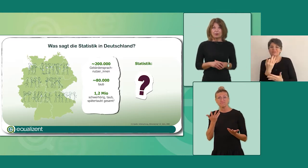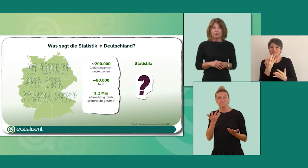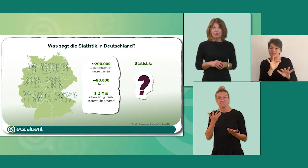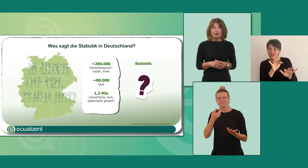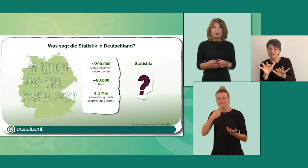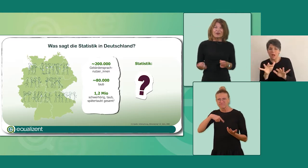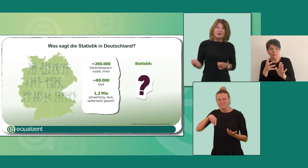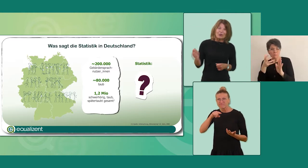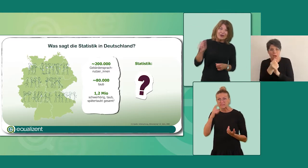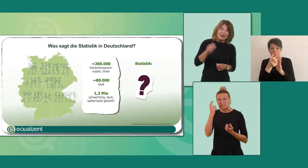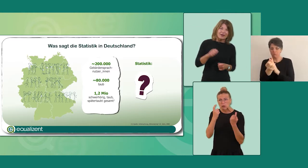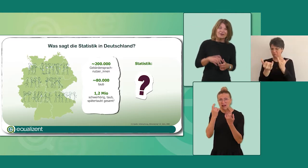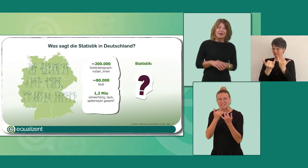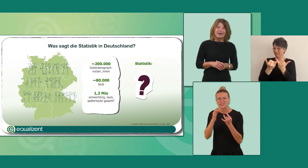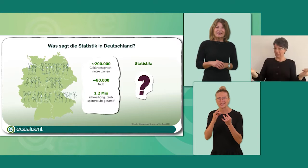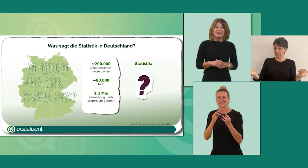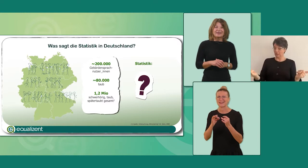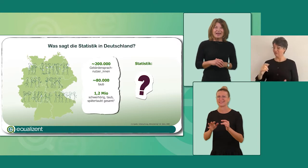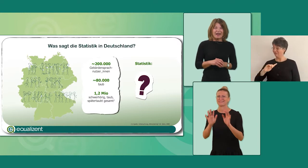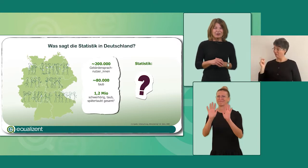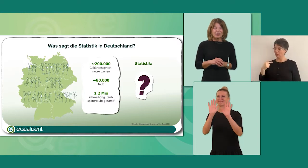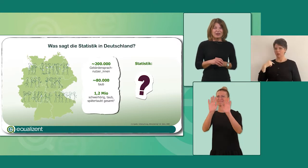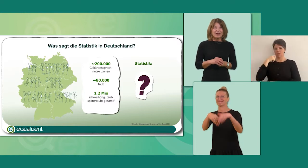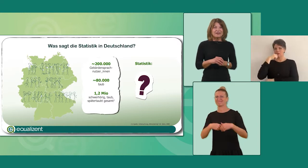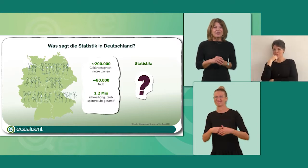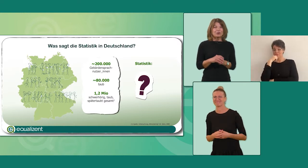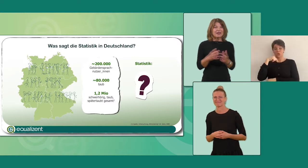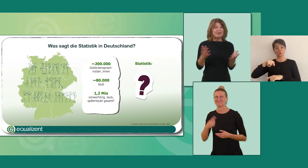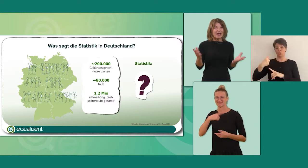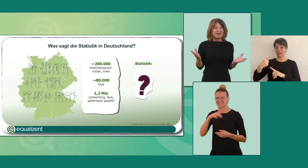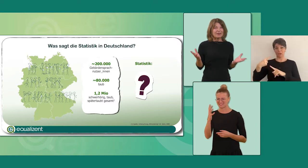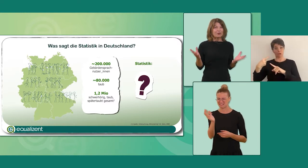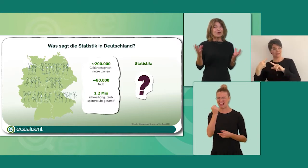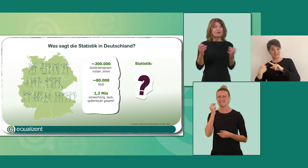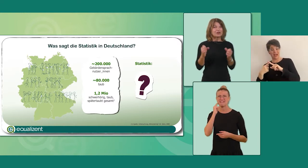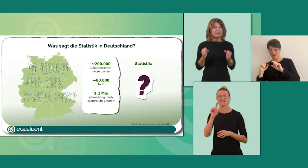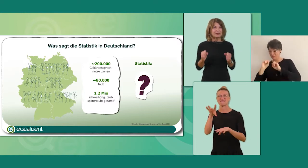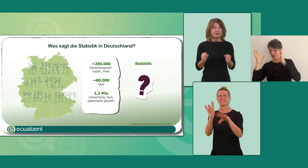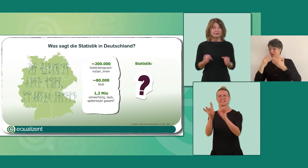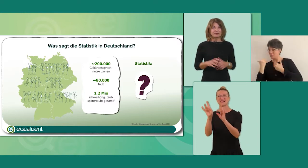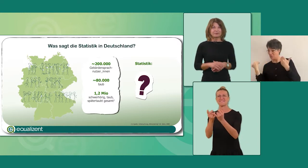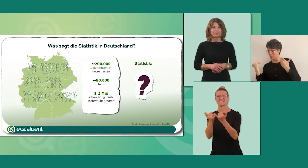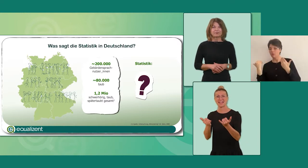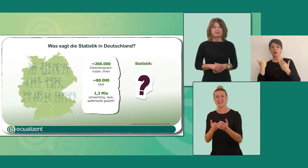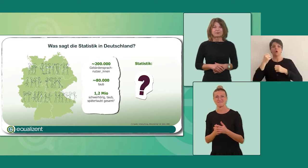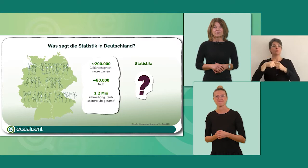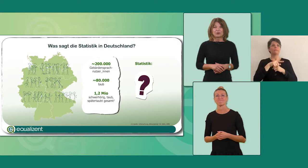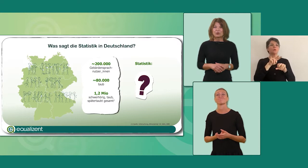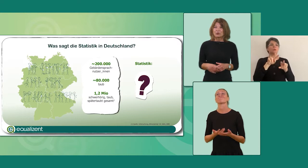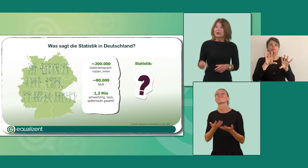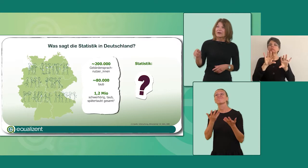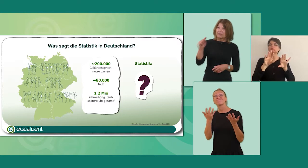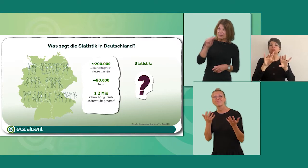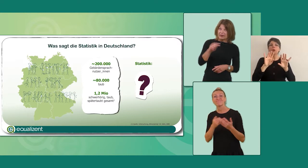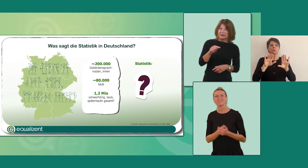erhoben? Unsere Sorge ist, dass dadurch sie in unserer Wahrnehmung verschwinden.